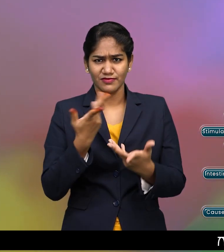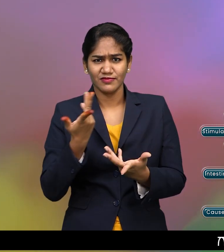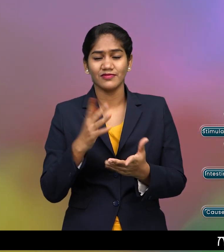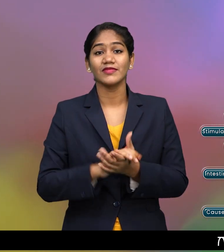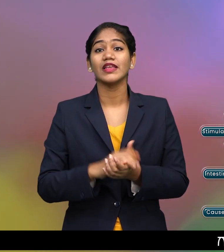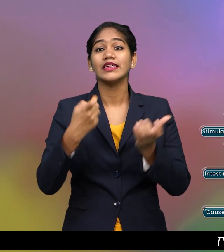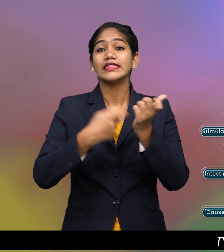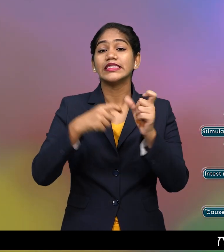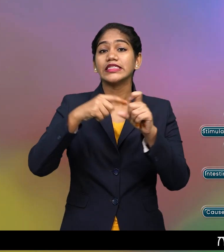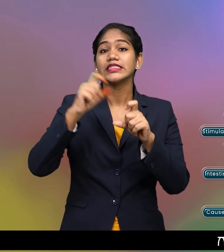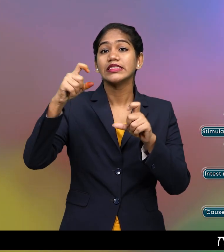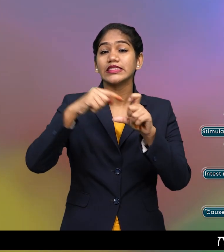ಗ್ರಾಹಕಗಳು,